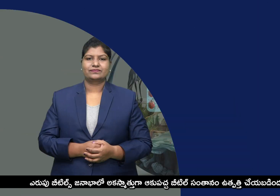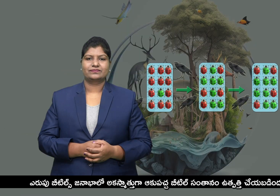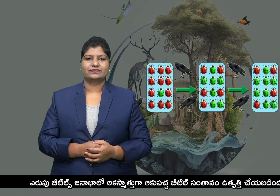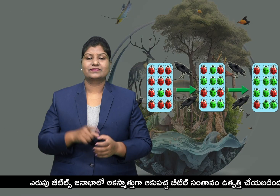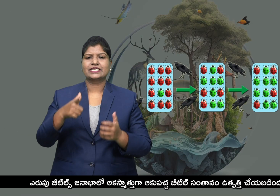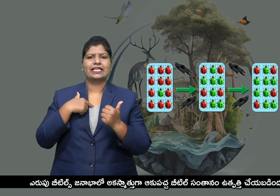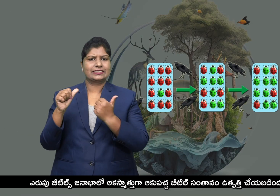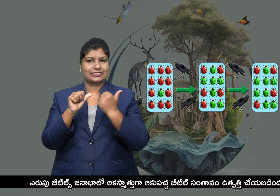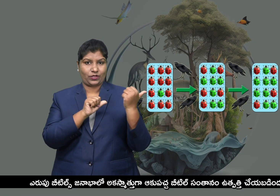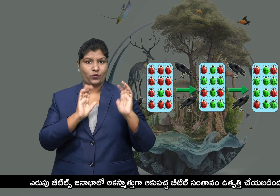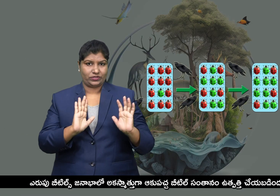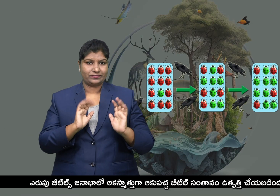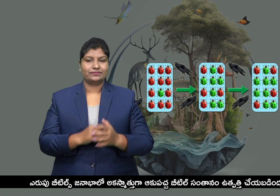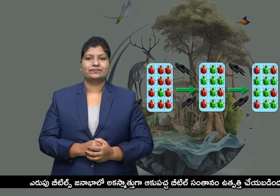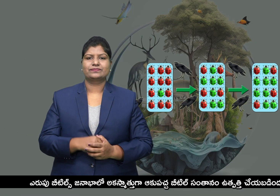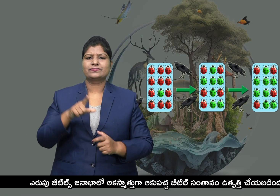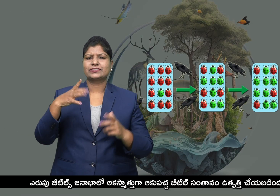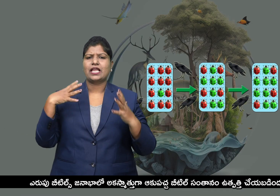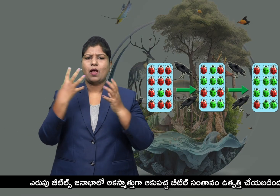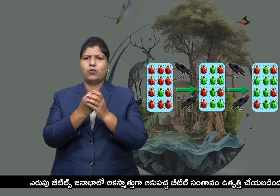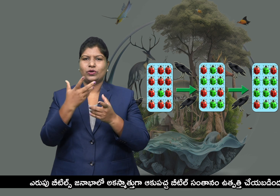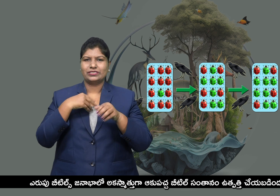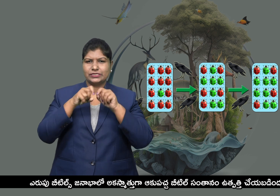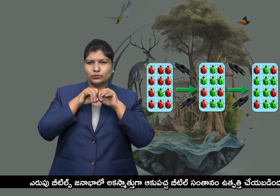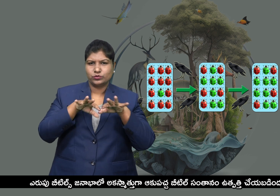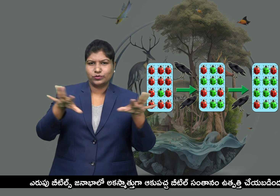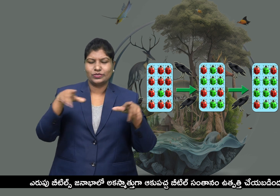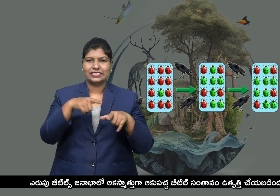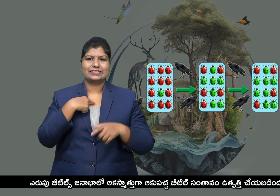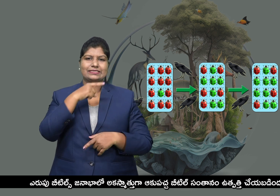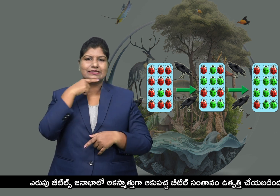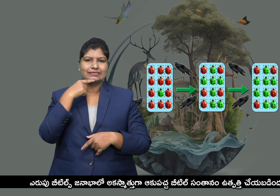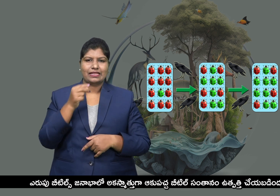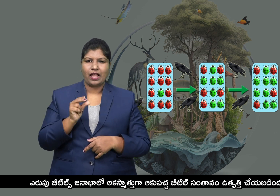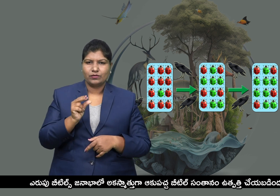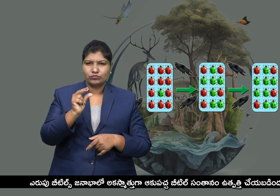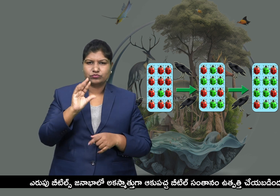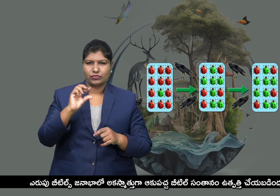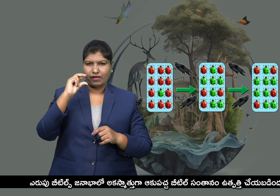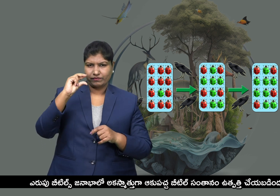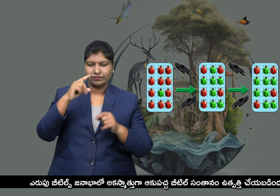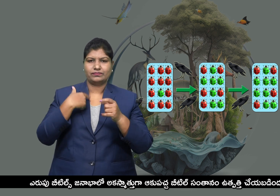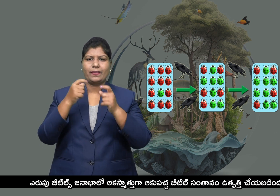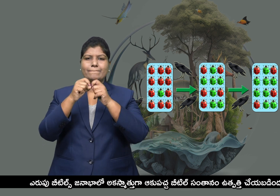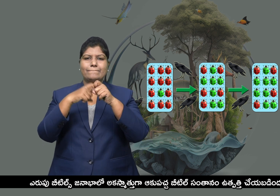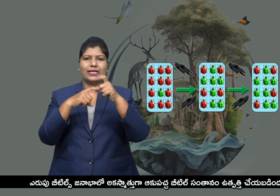ఎరుపు బీటల్స్ జనాభాలో అకస్మాత్తుగా ఆకుపచ్చ బీటల్ సంతానం ఉత్పత్తి చేయబడిందని